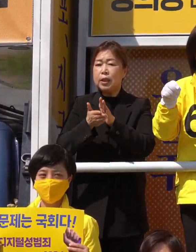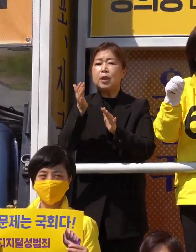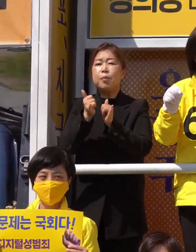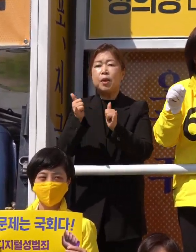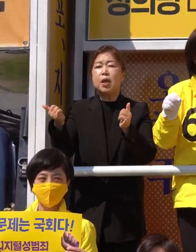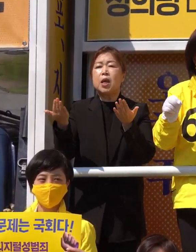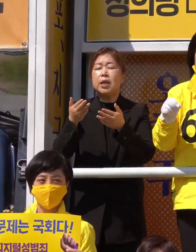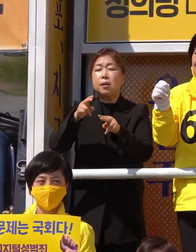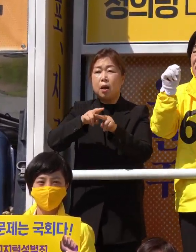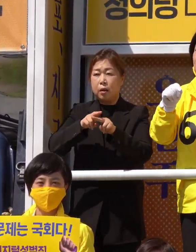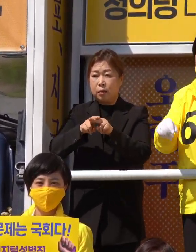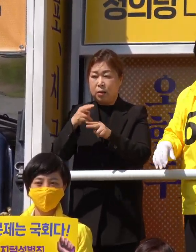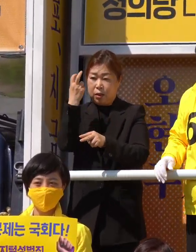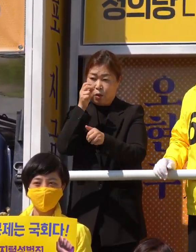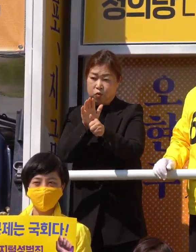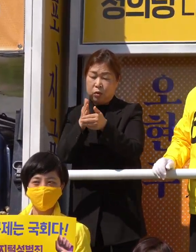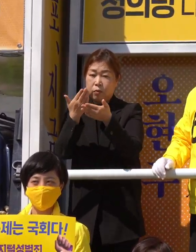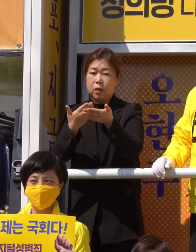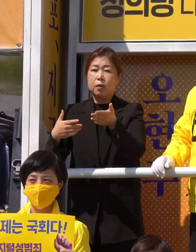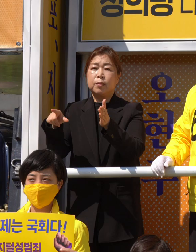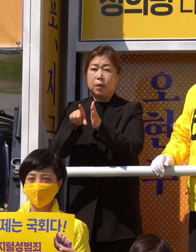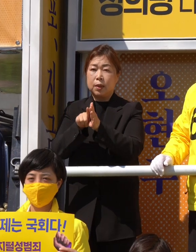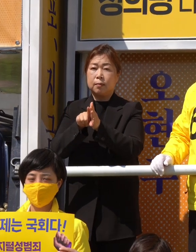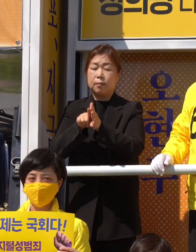시민들의 일자리를 지키기 위해서입니다.